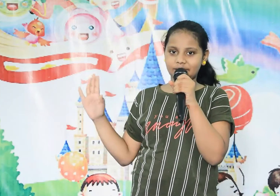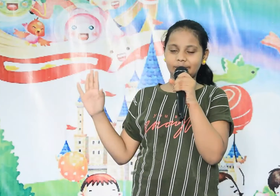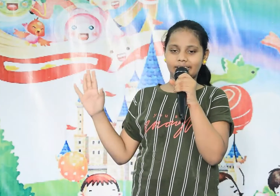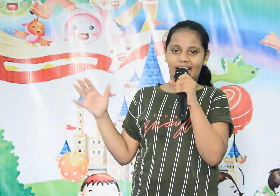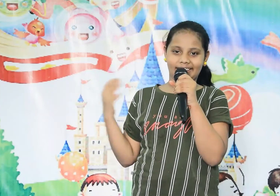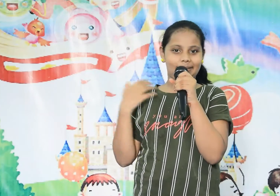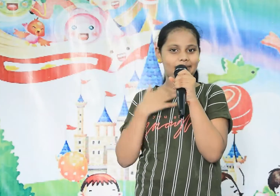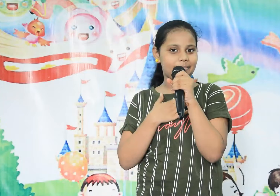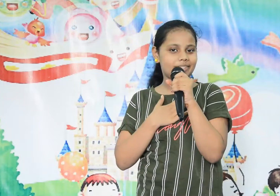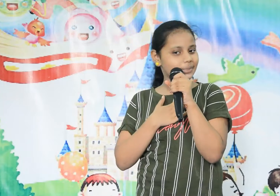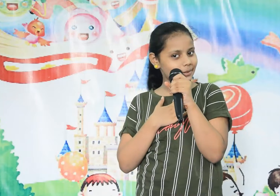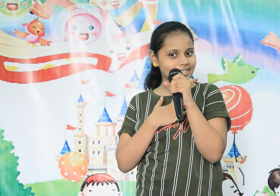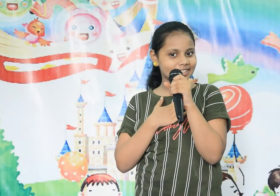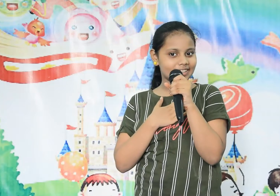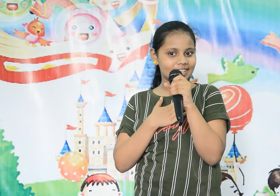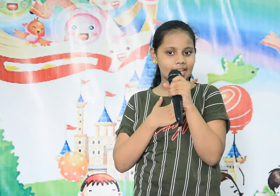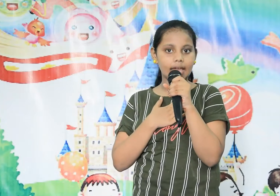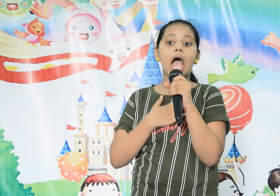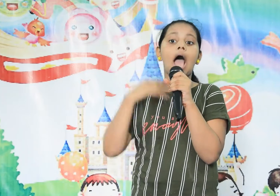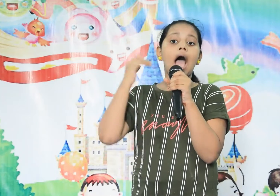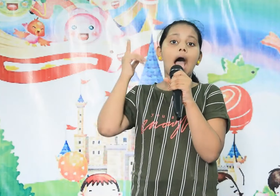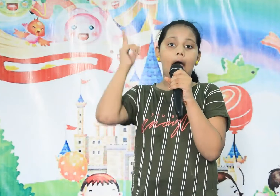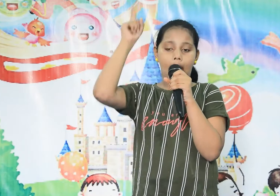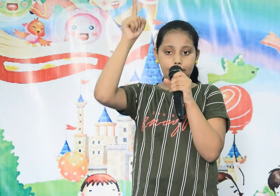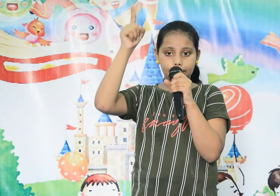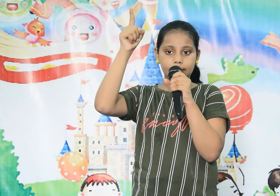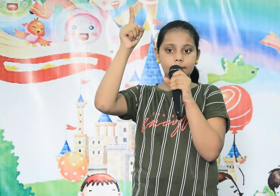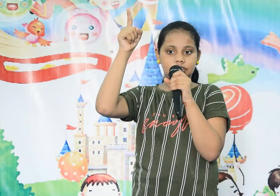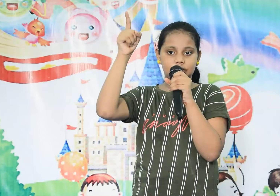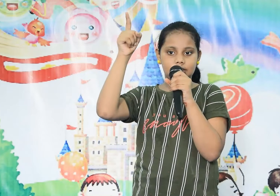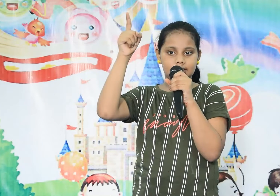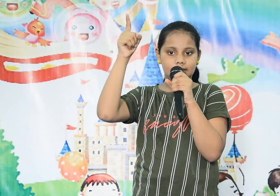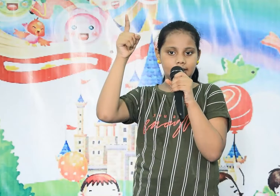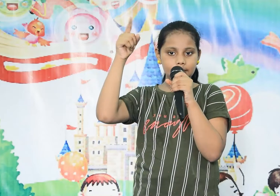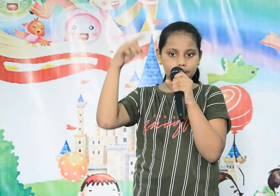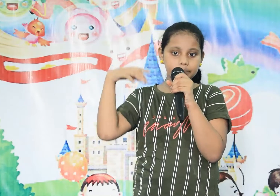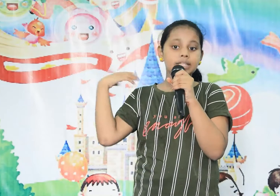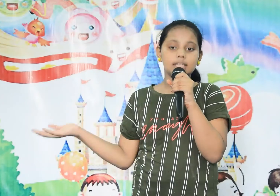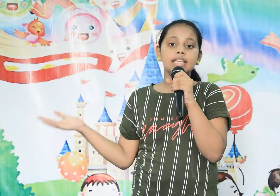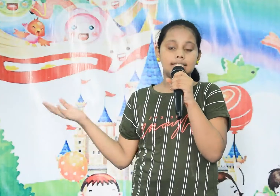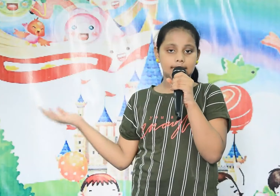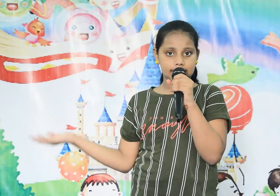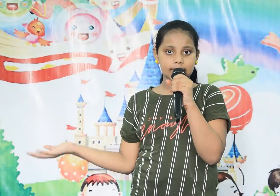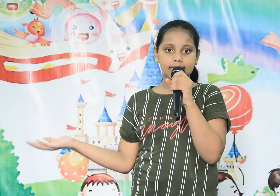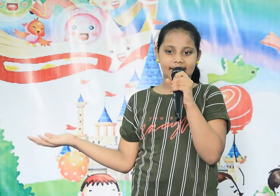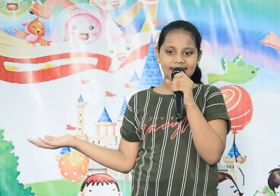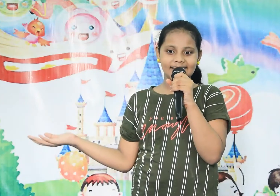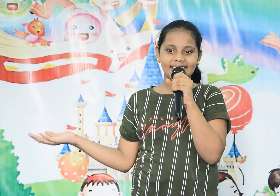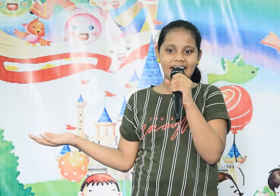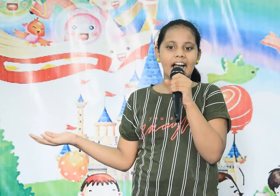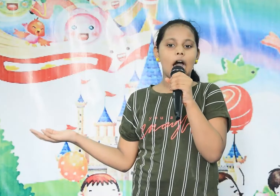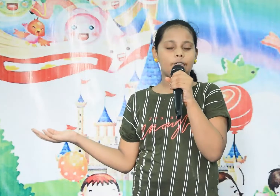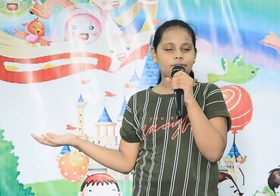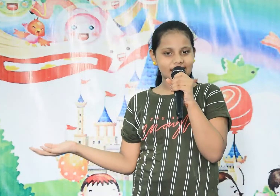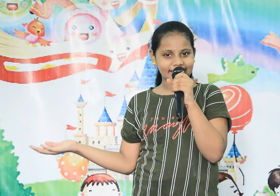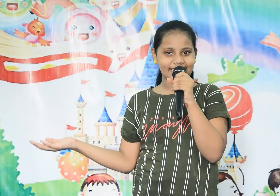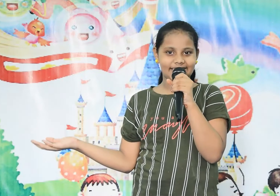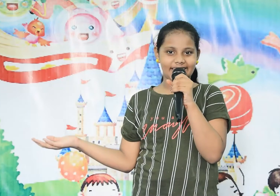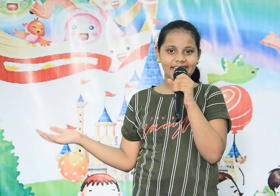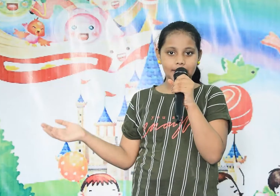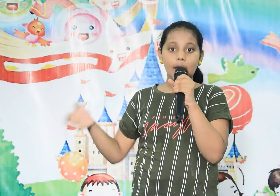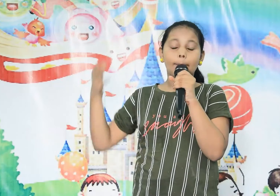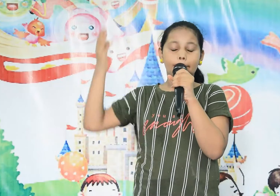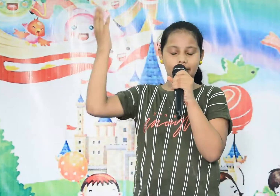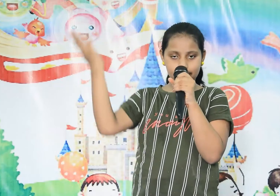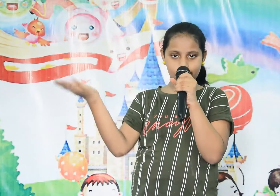अपने हाथों को उठाकर मेरे पीछे बोल सकते हैं, आपके वचन से सीखने के अवसर के